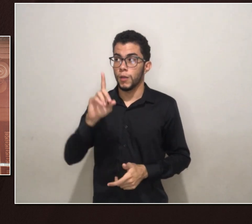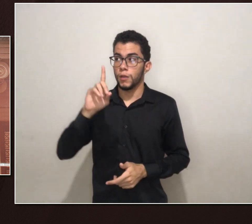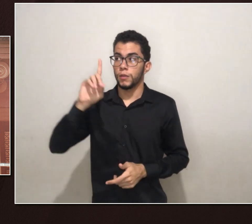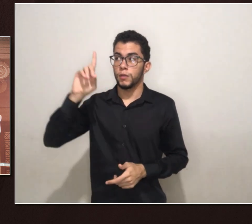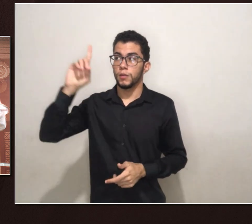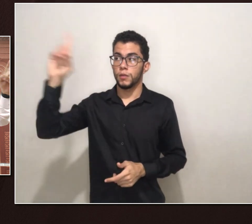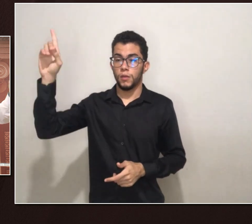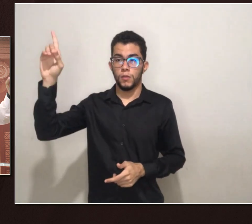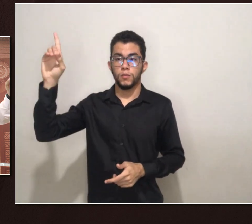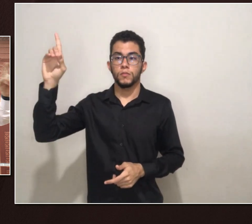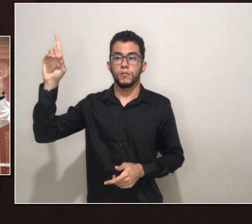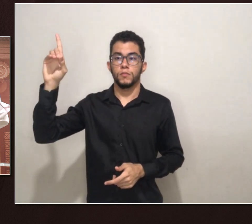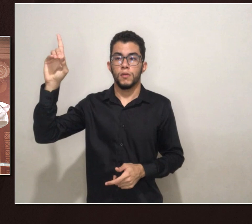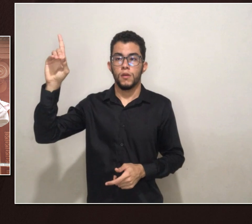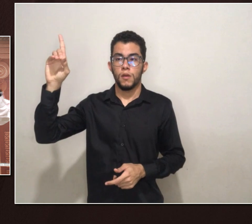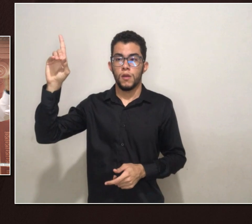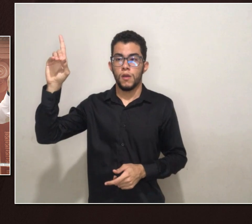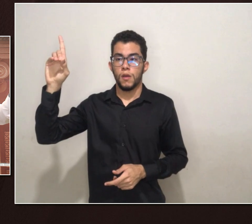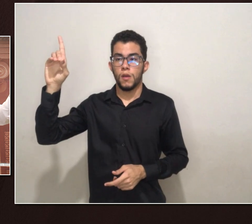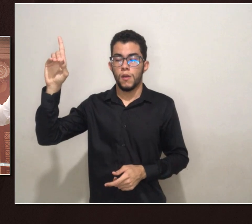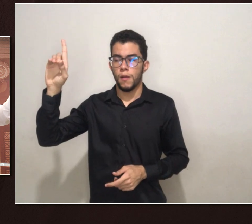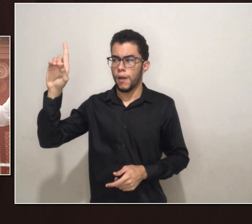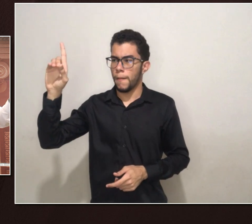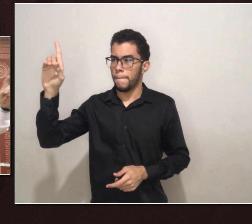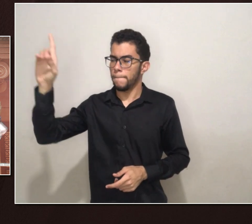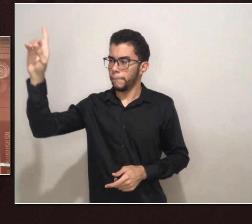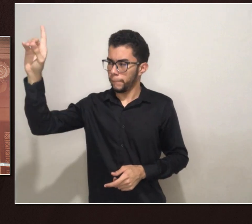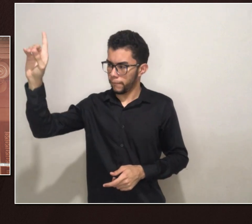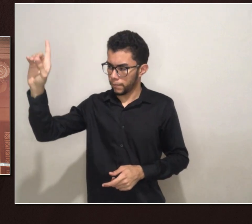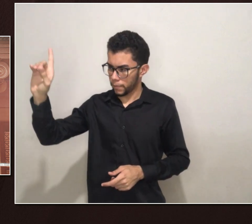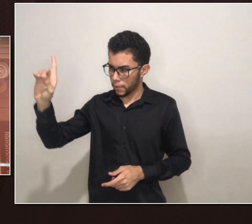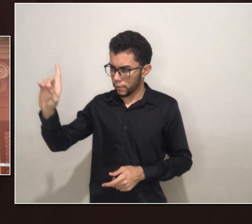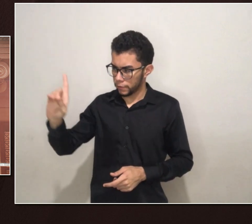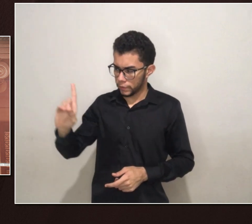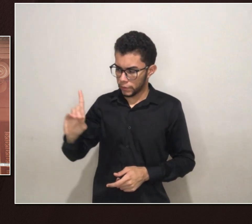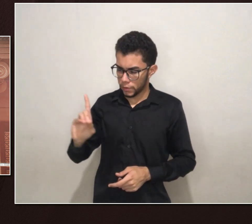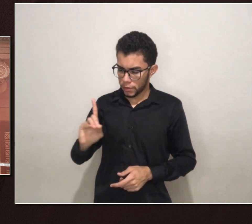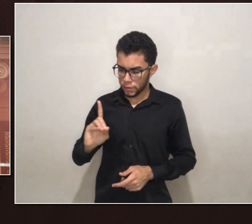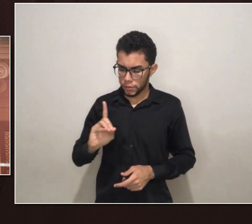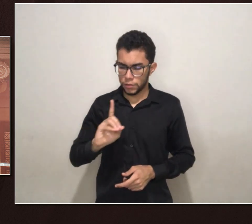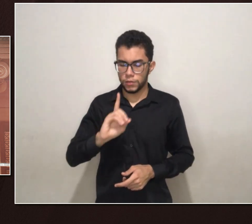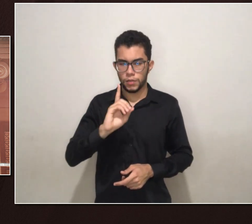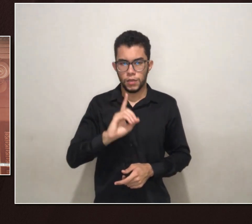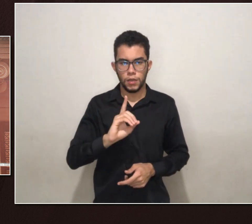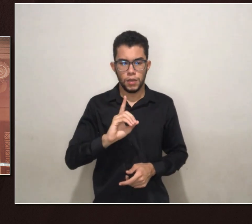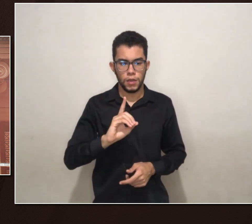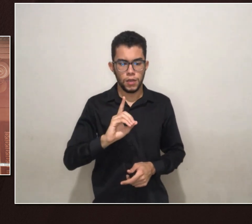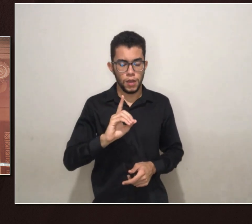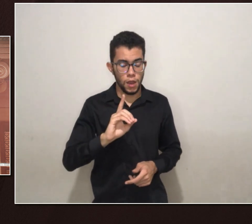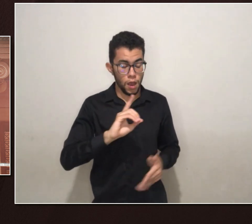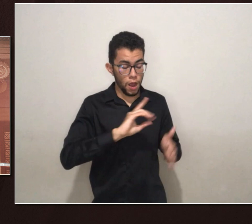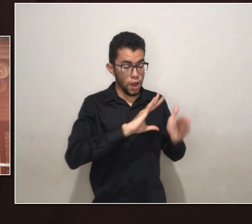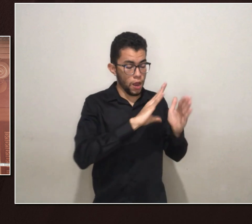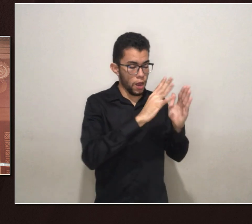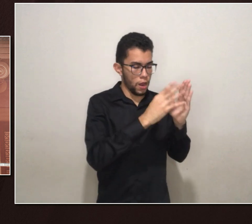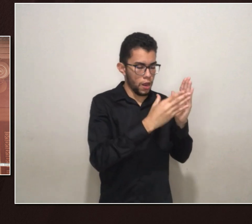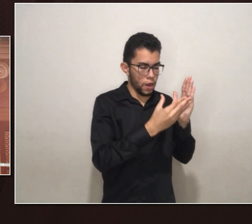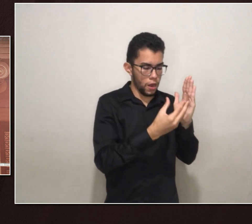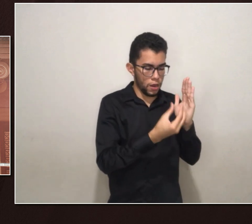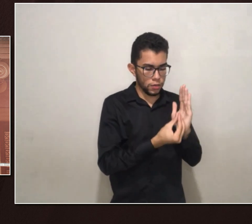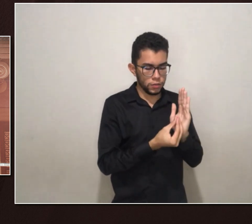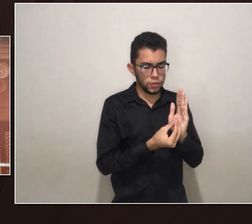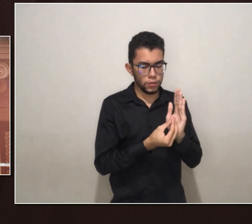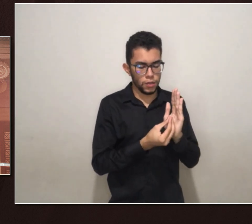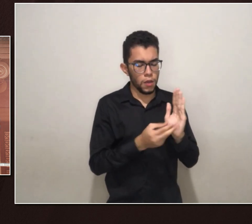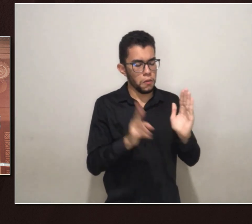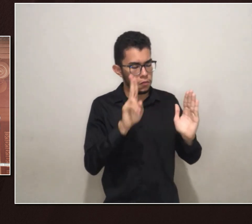carne, além de Jesus, que Deus se manifestou na carne de Jesus, mas também na igreja, através da minha carne e através da sua carne,